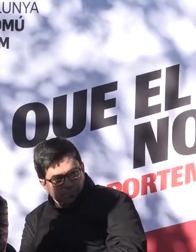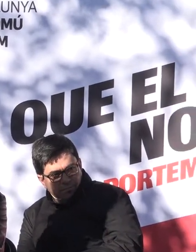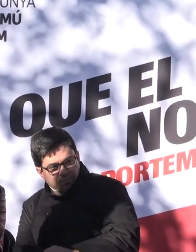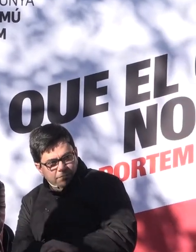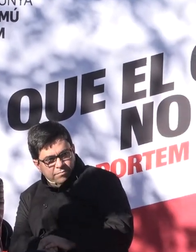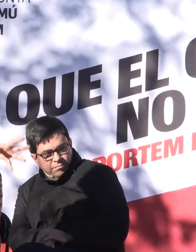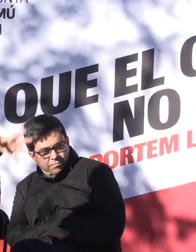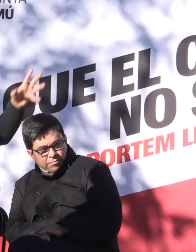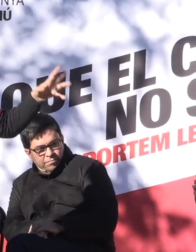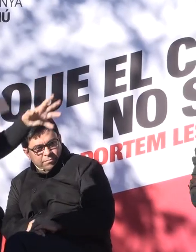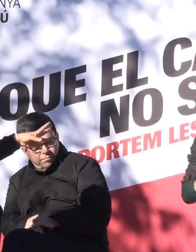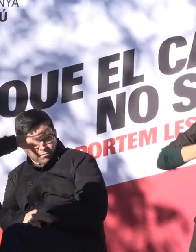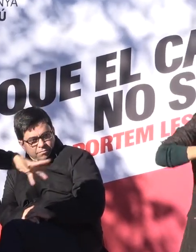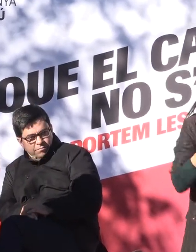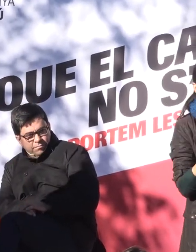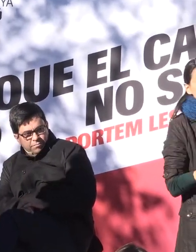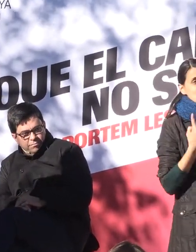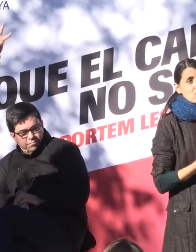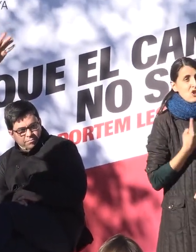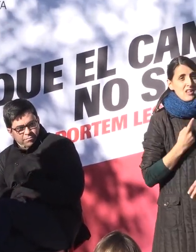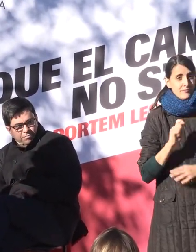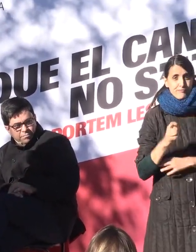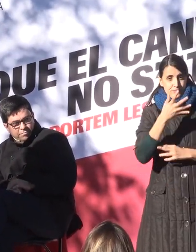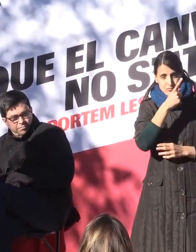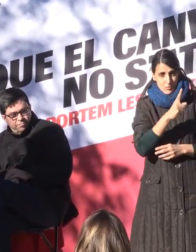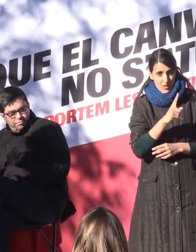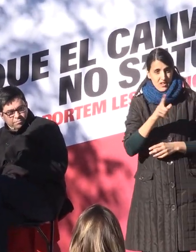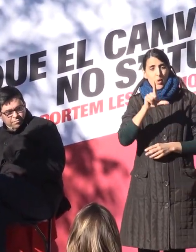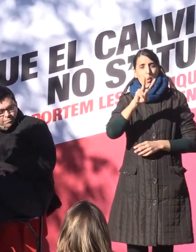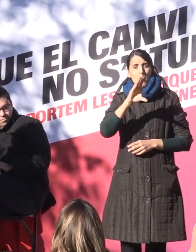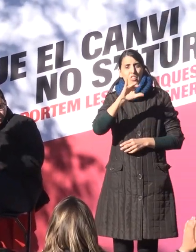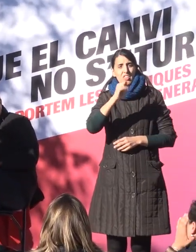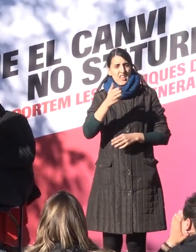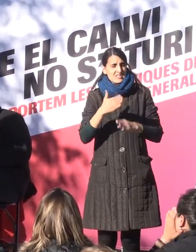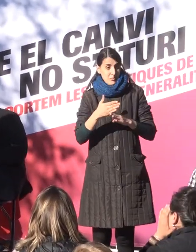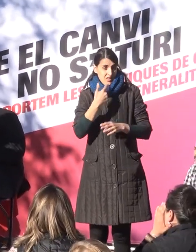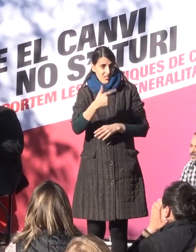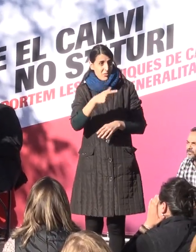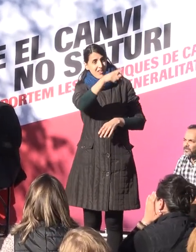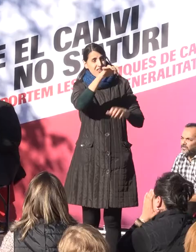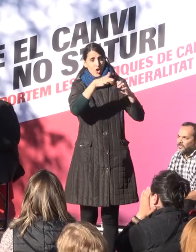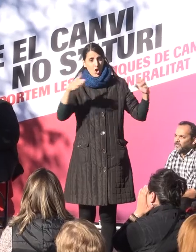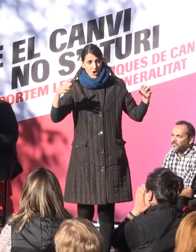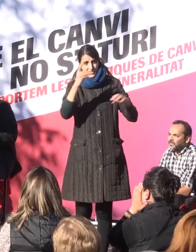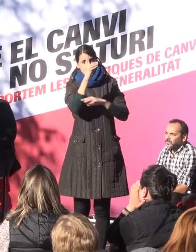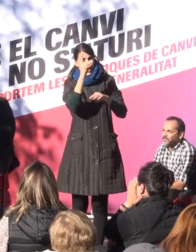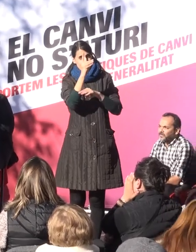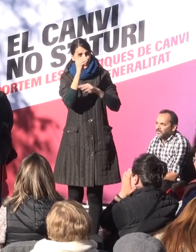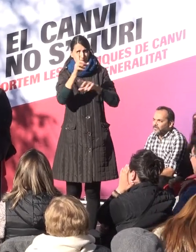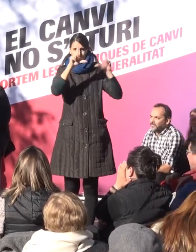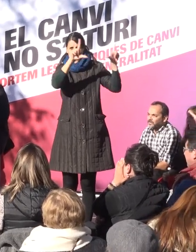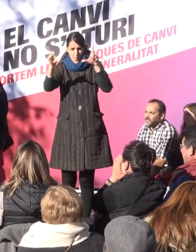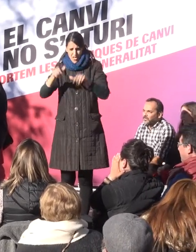porque nosotras solas allí lucía siempre lo dice ahí en el congreso lleno de alfombras de uno de cuadros yo creo que el parlamento no tiene tantas alfombras y